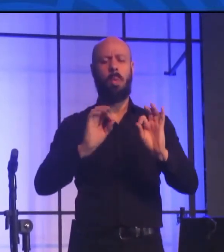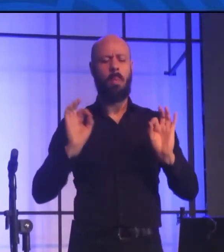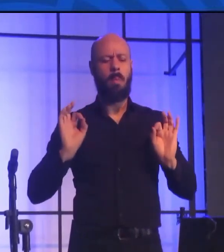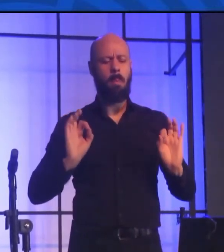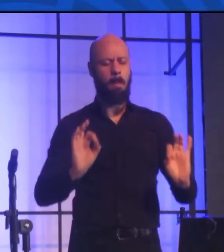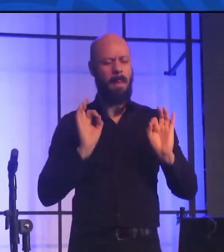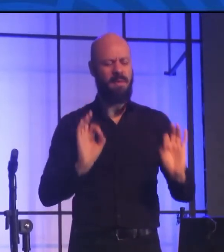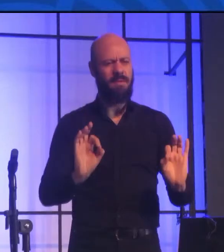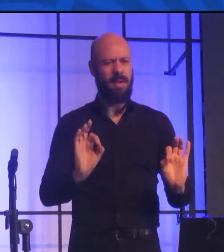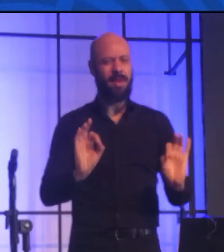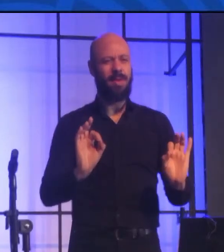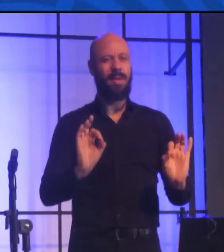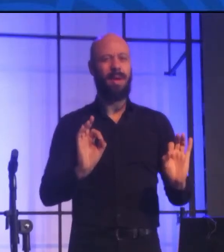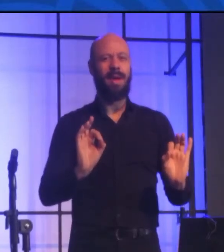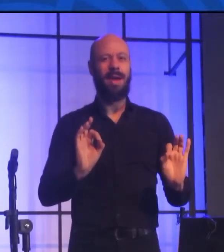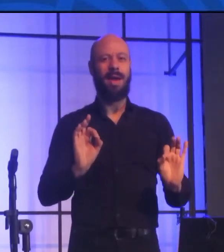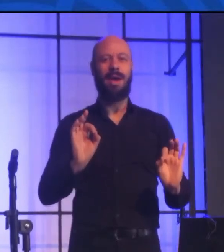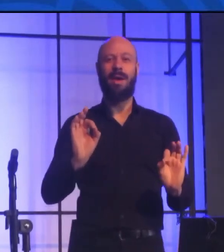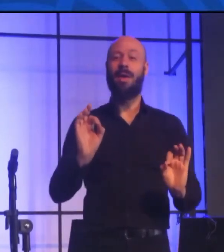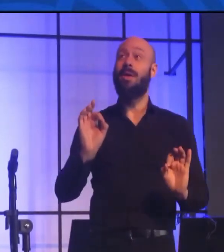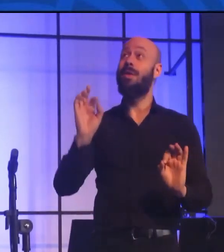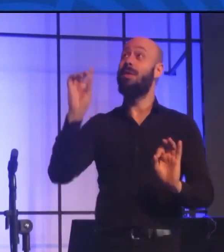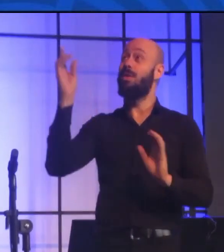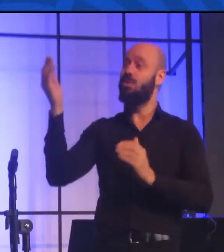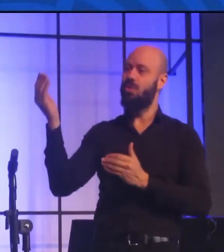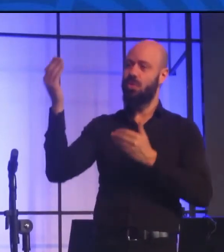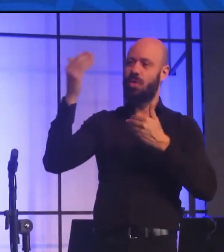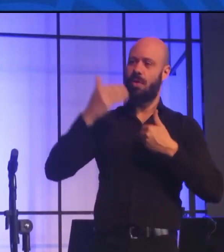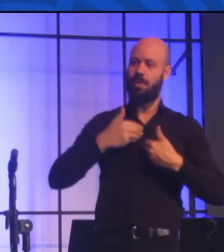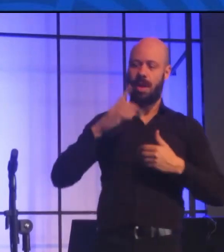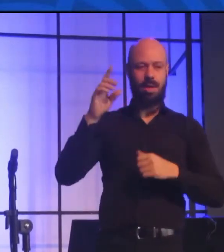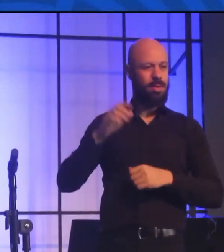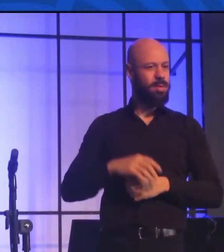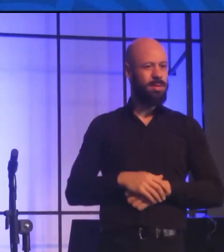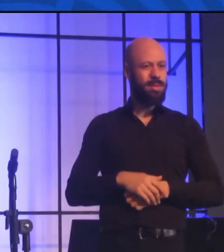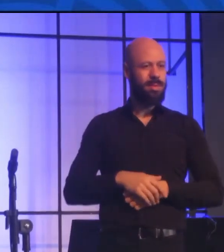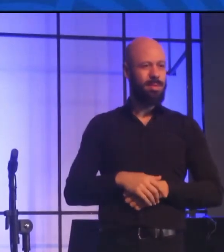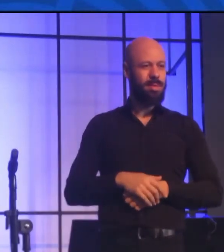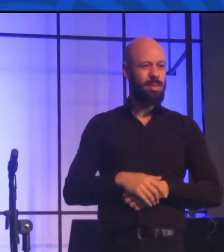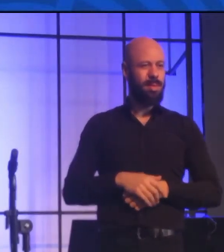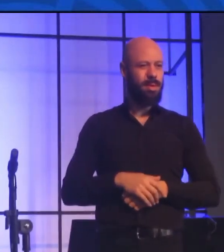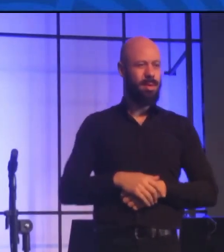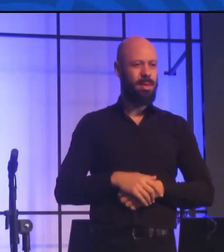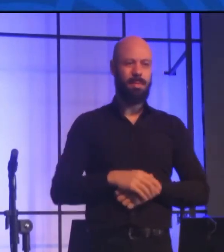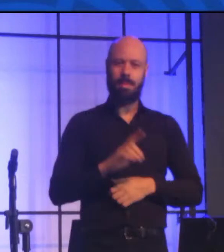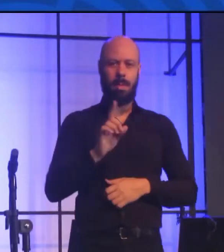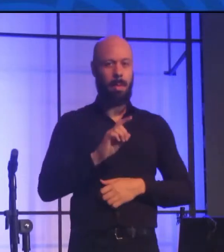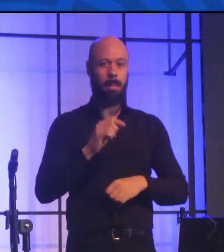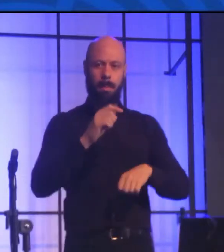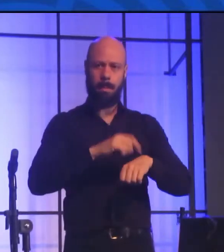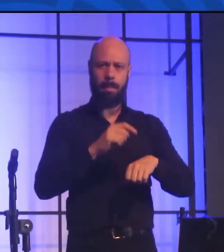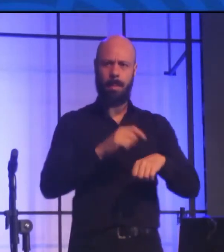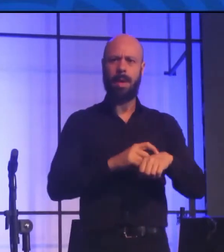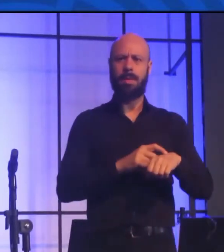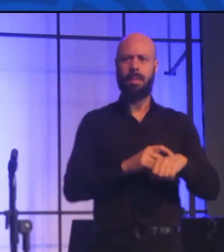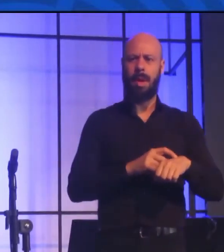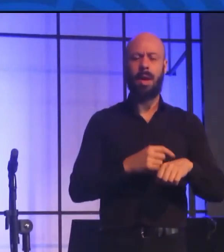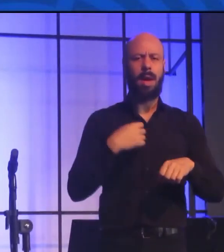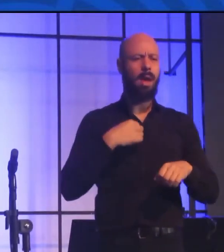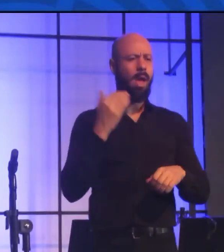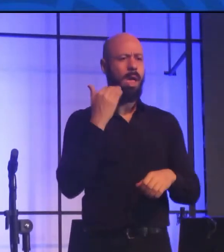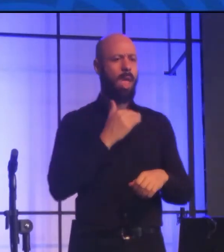sua vida, depois de consertar todas as pisadas de bola, depois de se tornarem